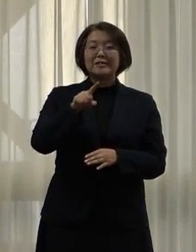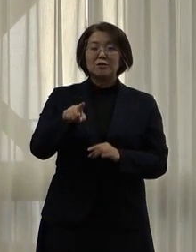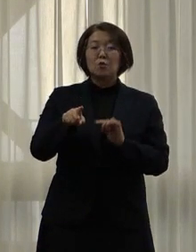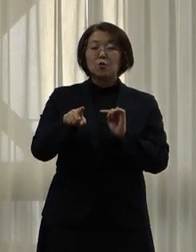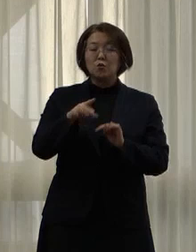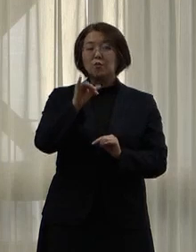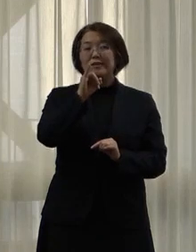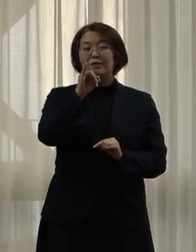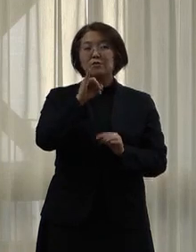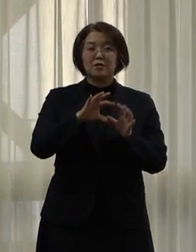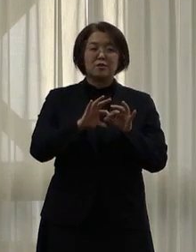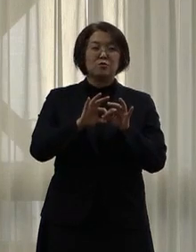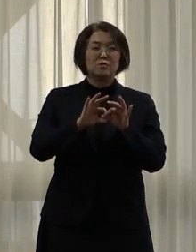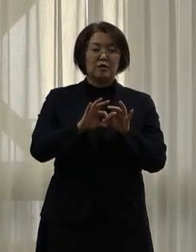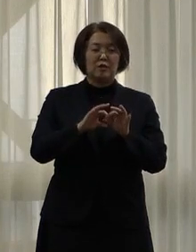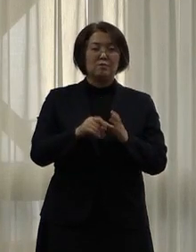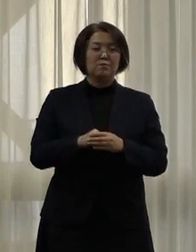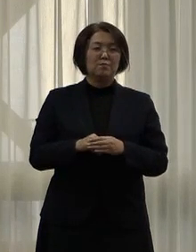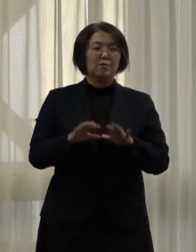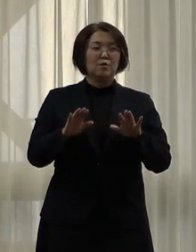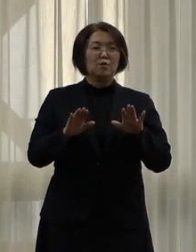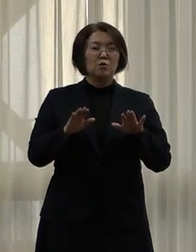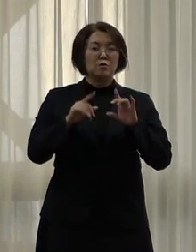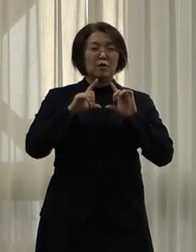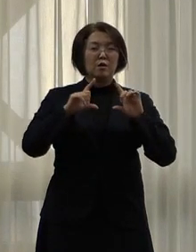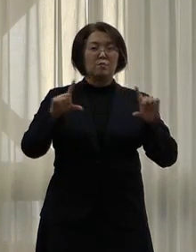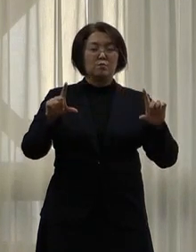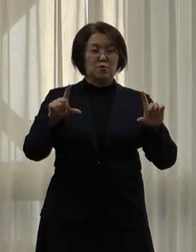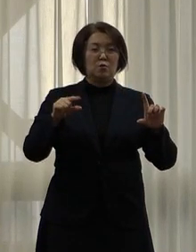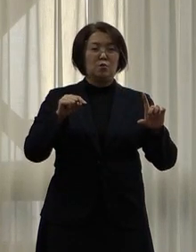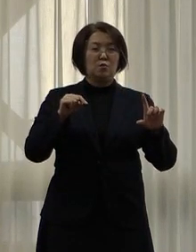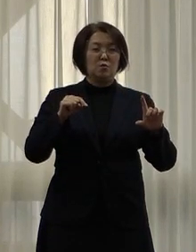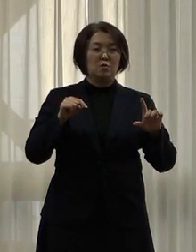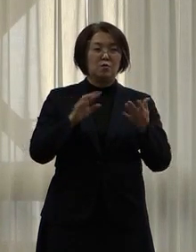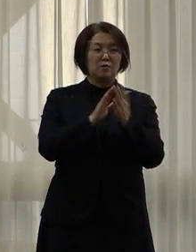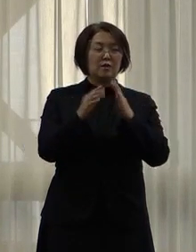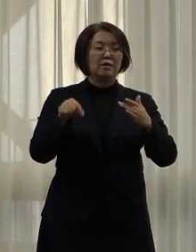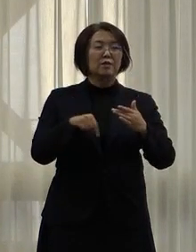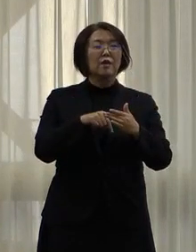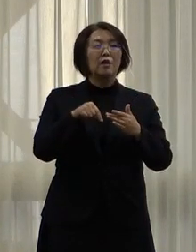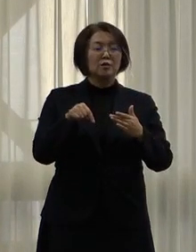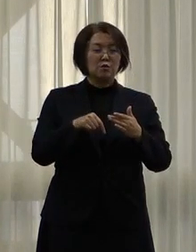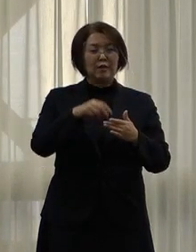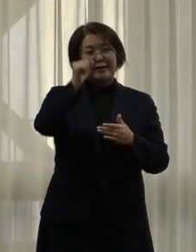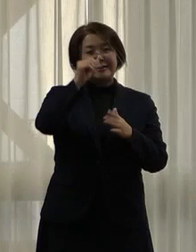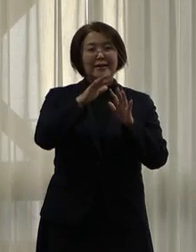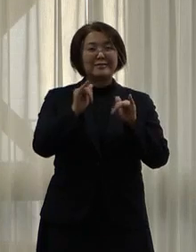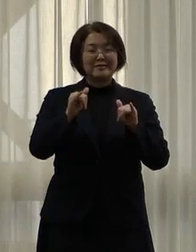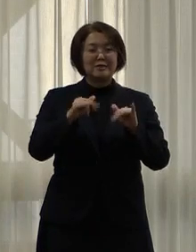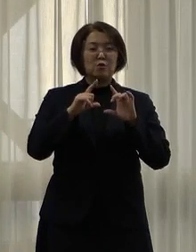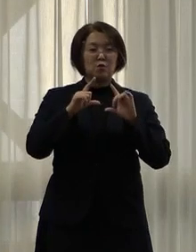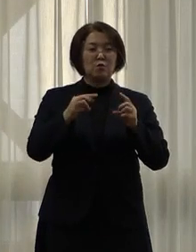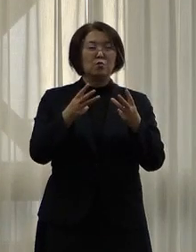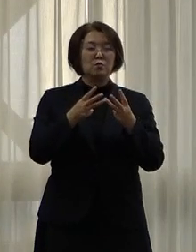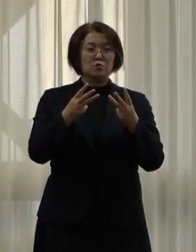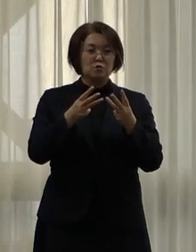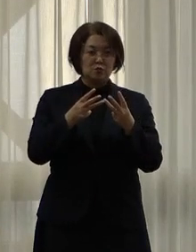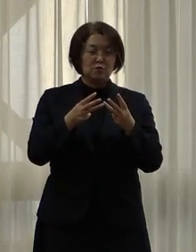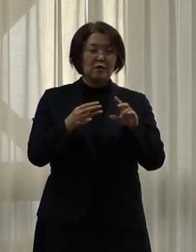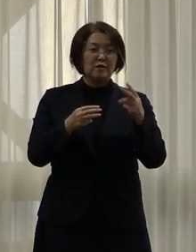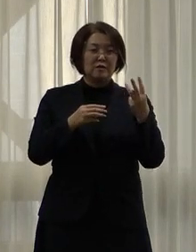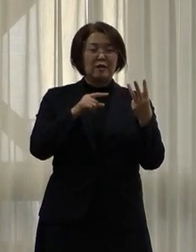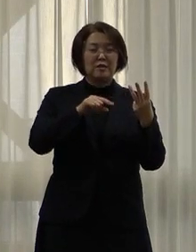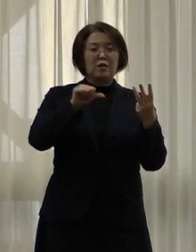んですけれども、今日発表されてます県内の定点あたりの患者報告数は 3.56 人ということ